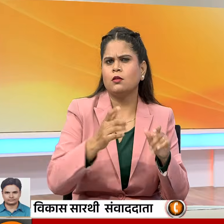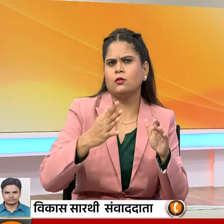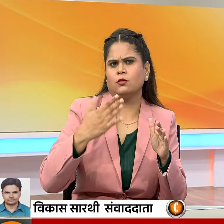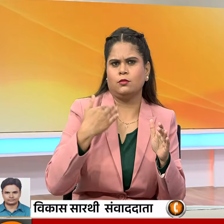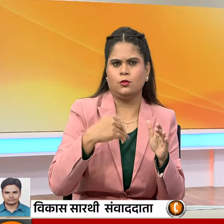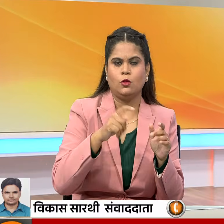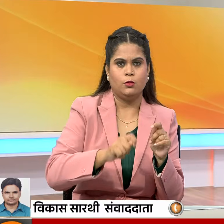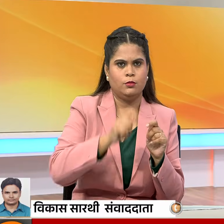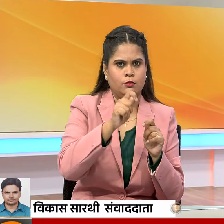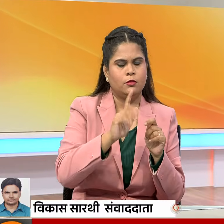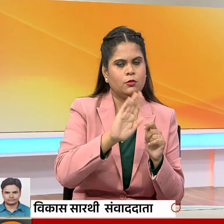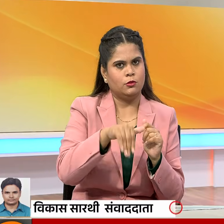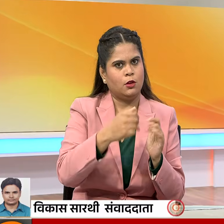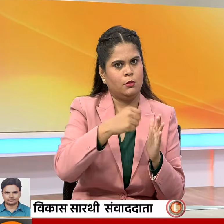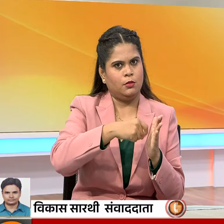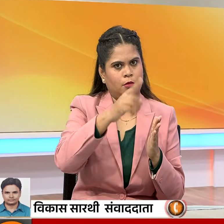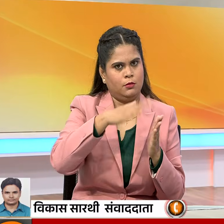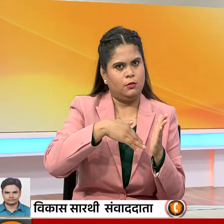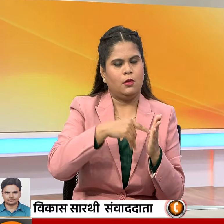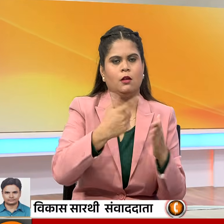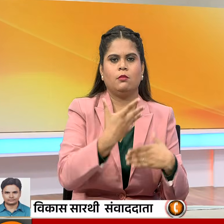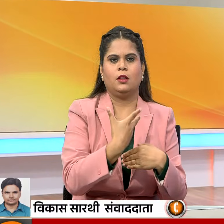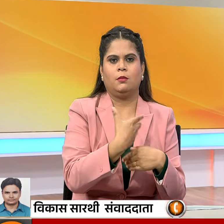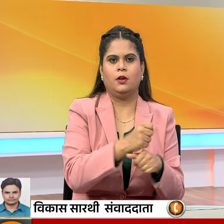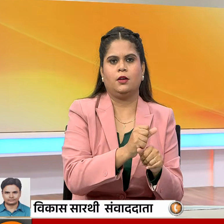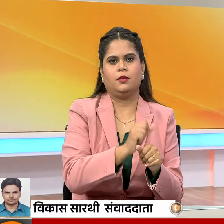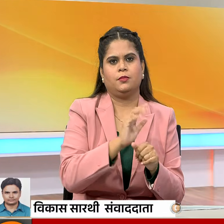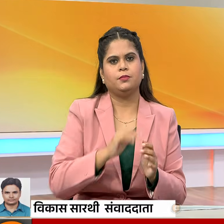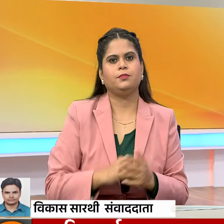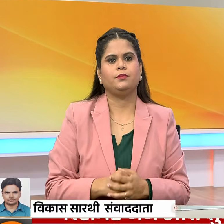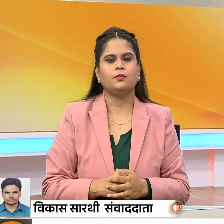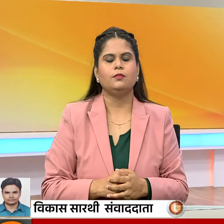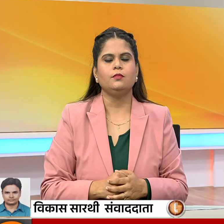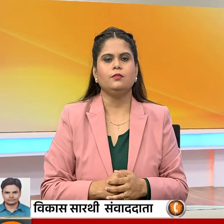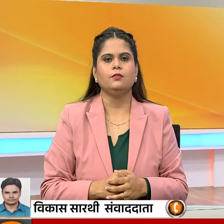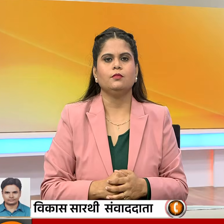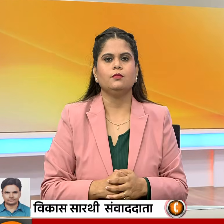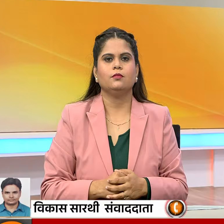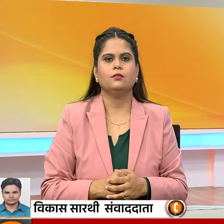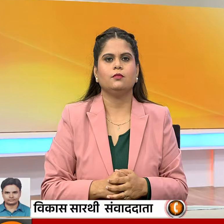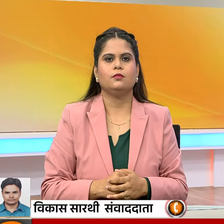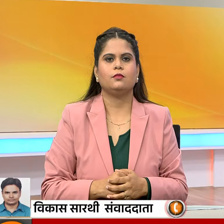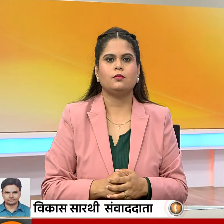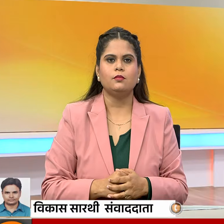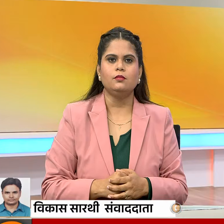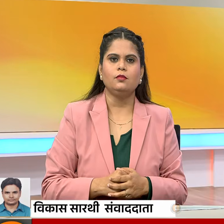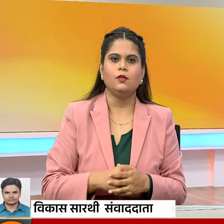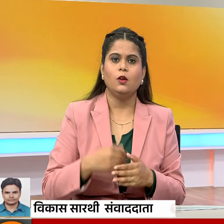के किसी के मन में कोई संदेह ना रहे। बिल्कुल विकास, और ऐसे में क्या कुछ अभी तक जो समय सीमा है